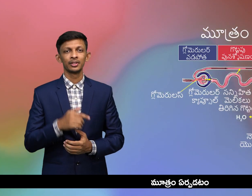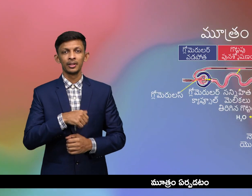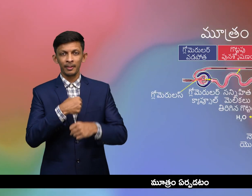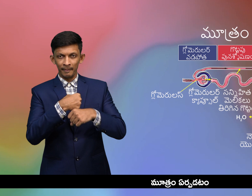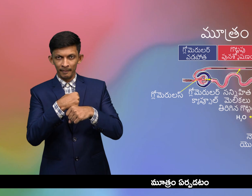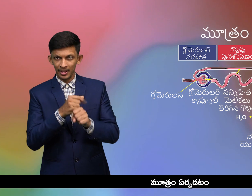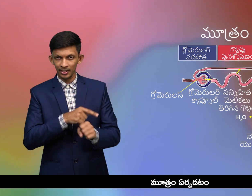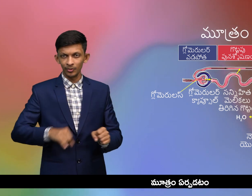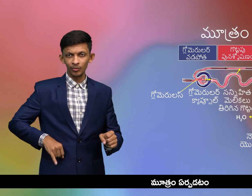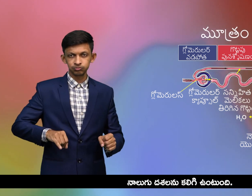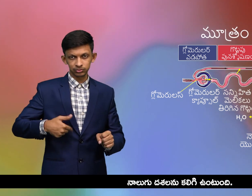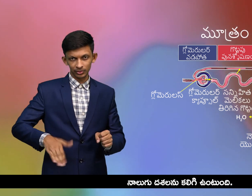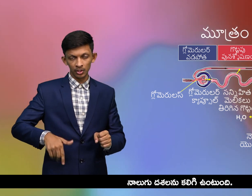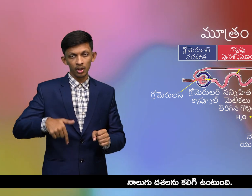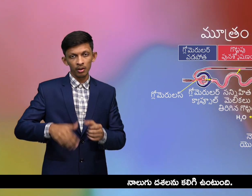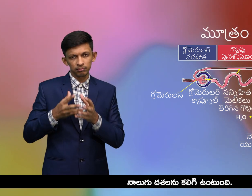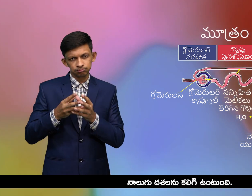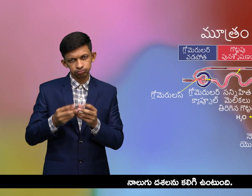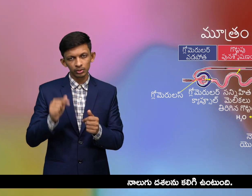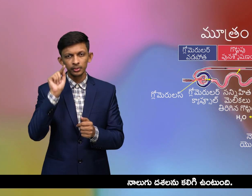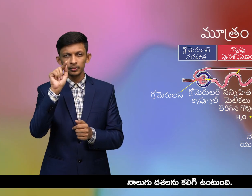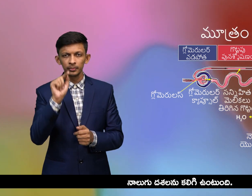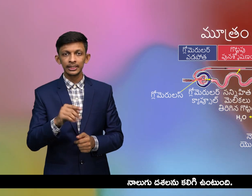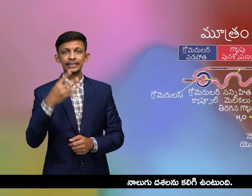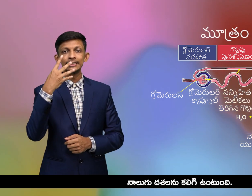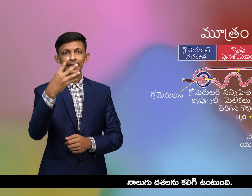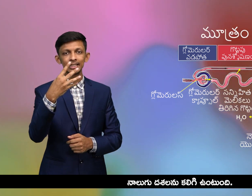మూత్రం ఏర్పడటం 4 దశలను కలిగి ఉంటుంది.